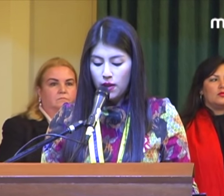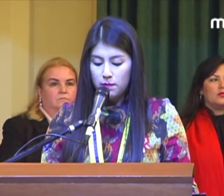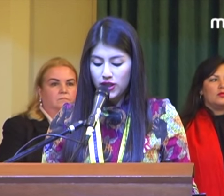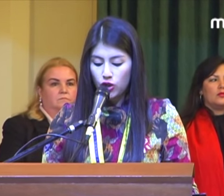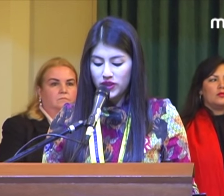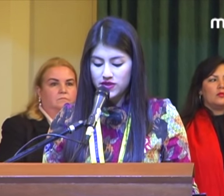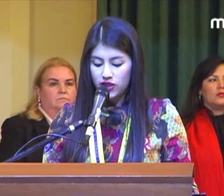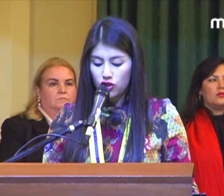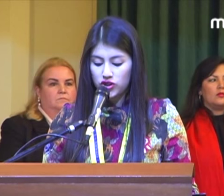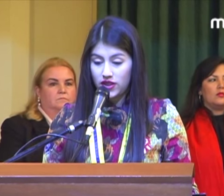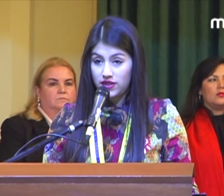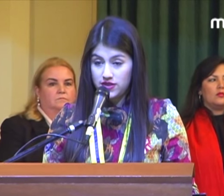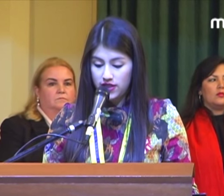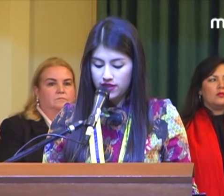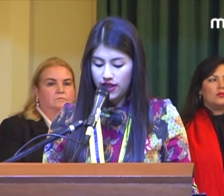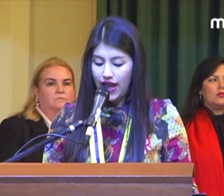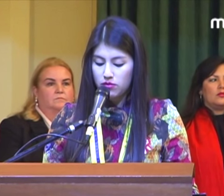periodos